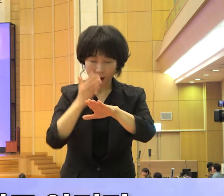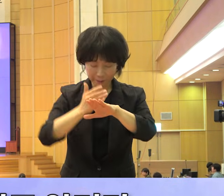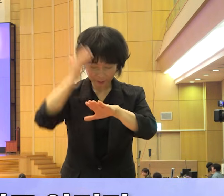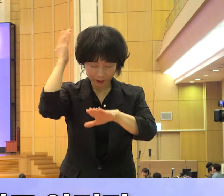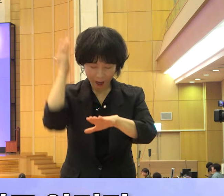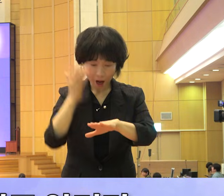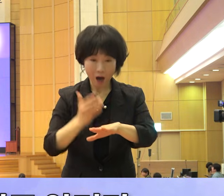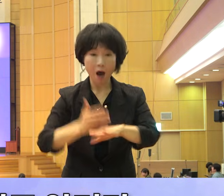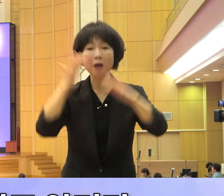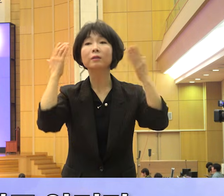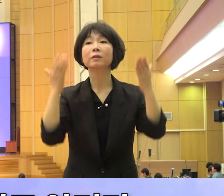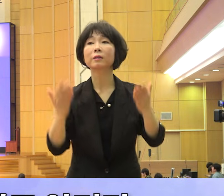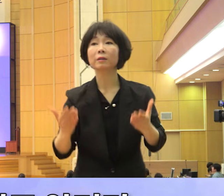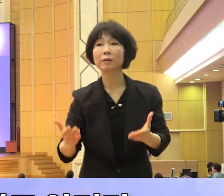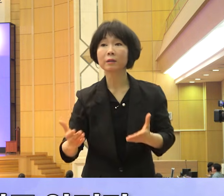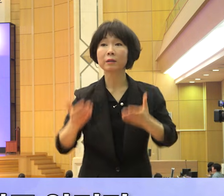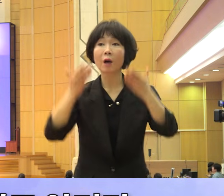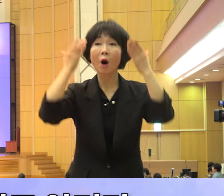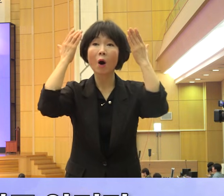주님께